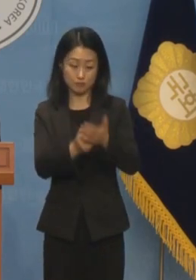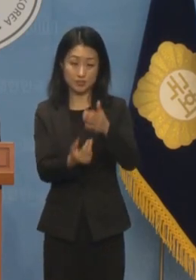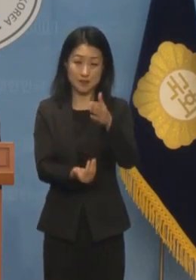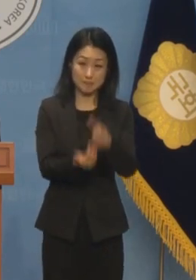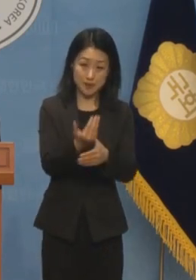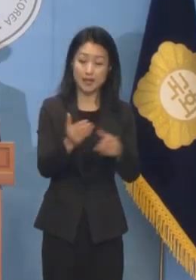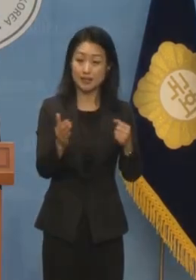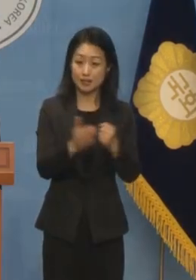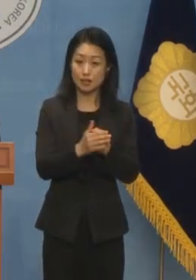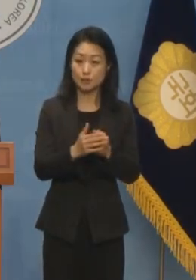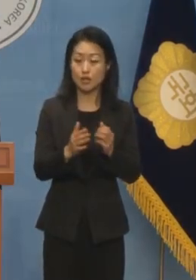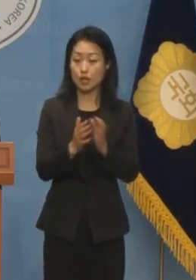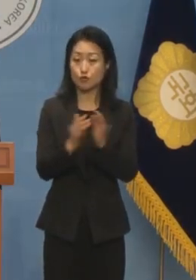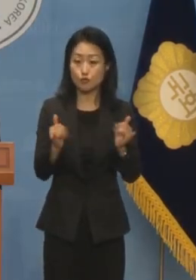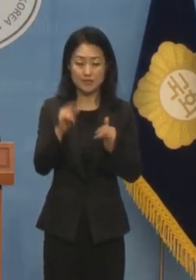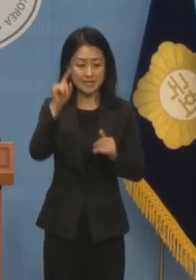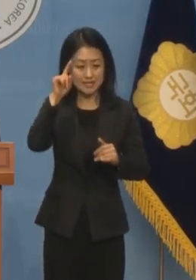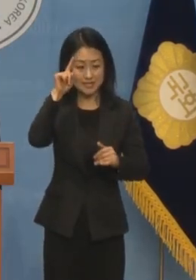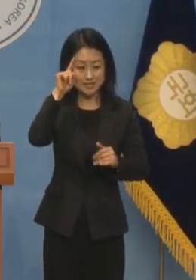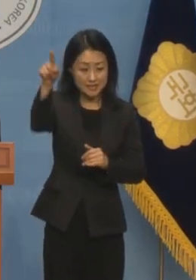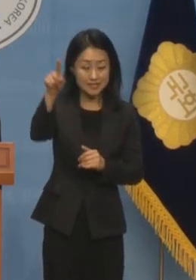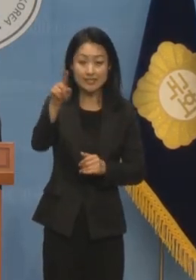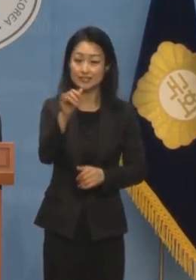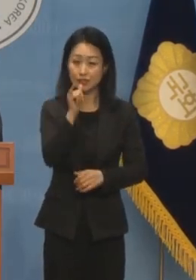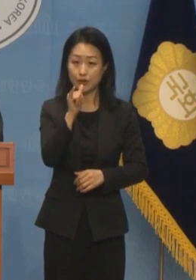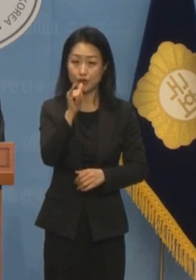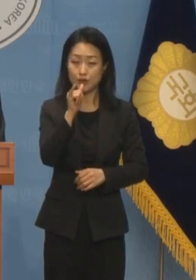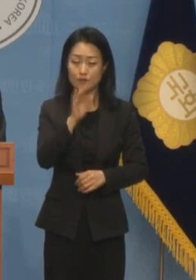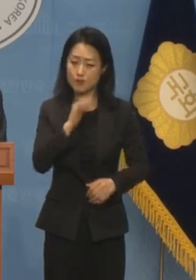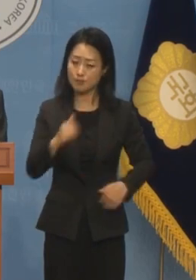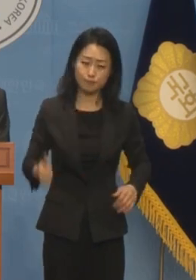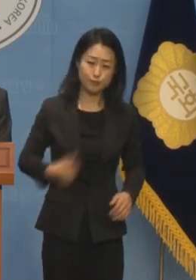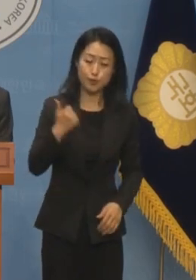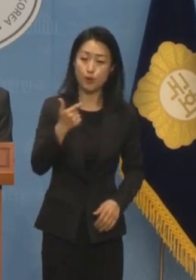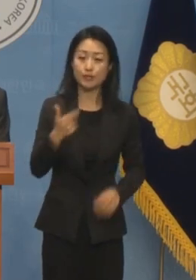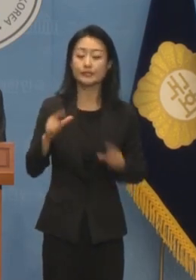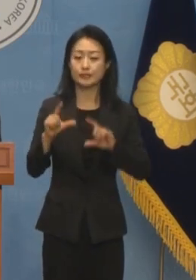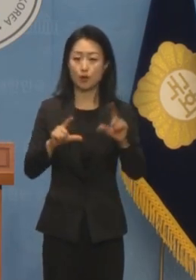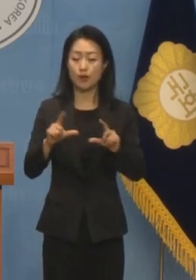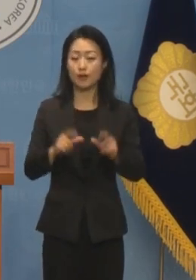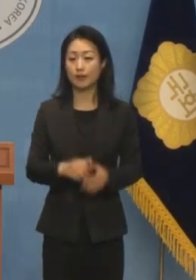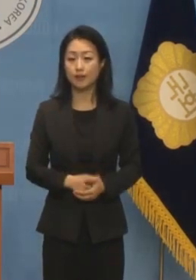혈압이 무덥고 짜증난 날씨만큼 분노해 있습니다.